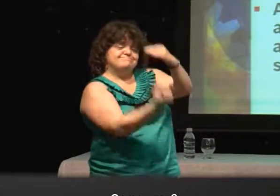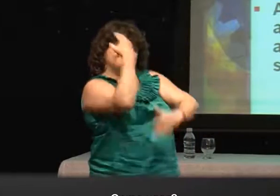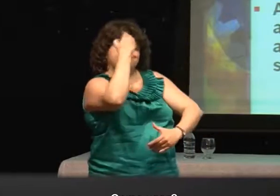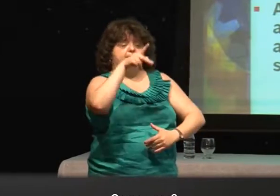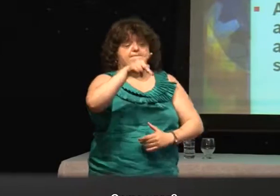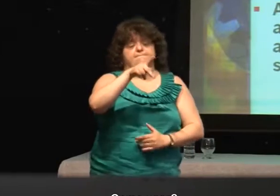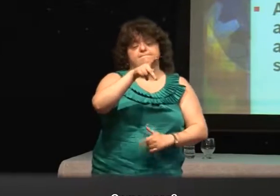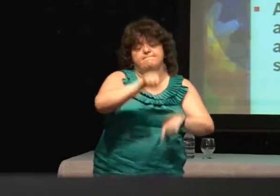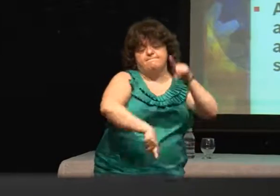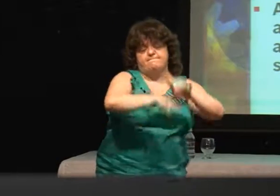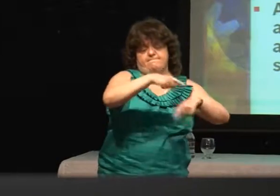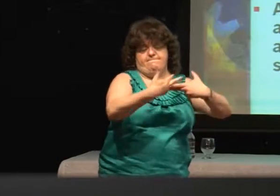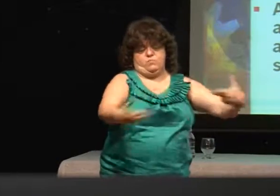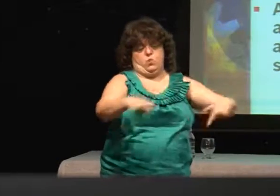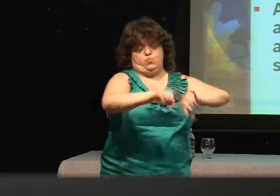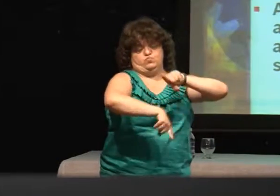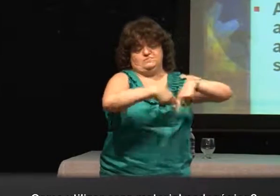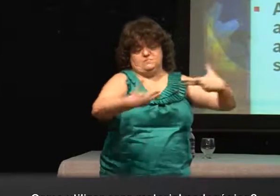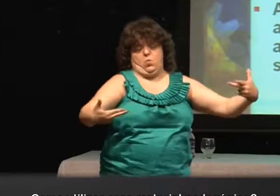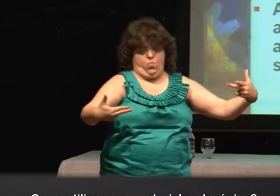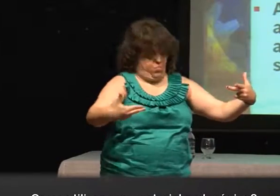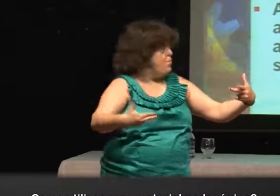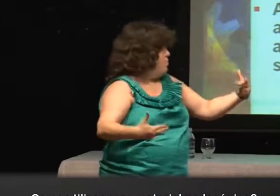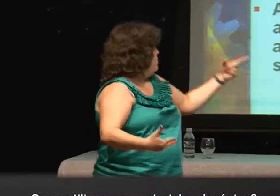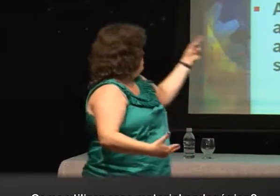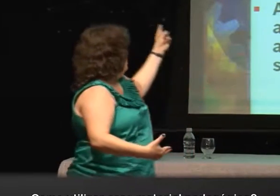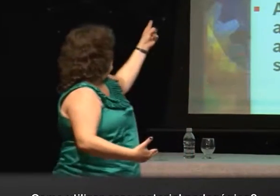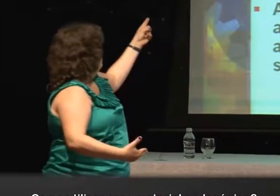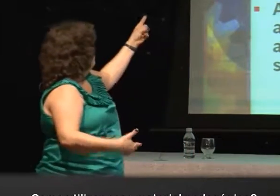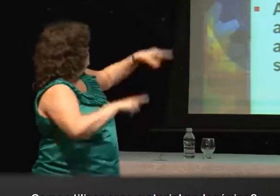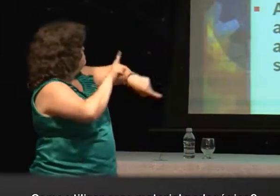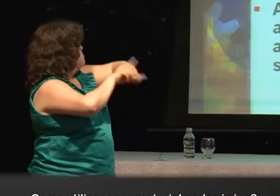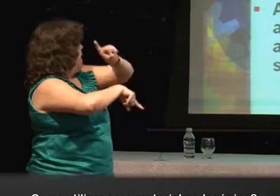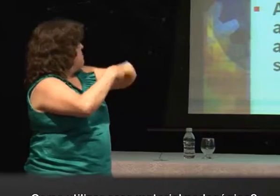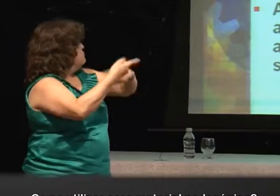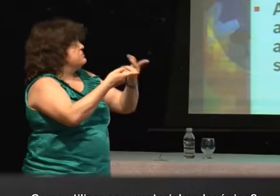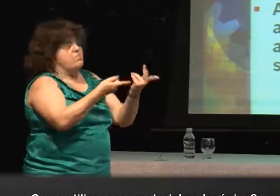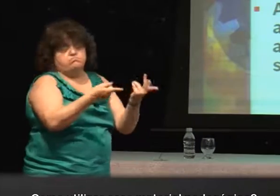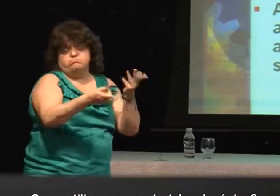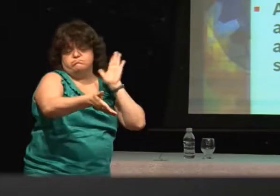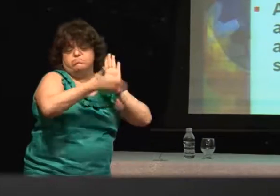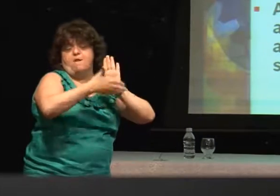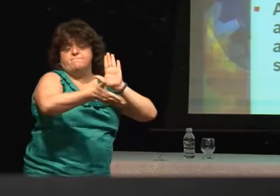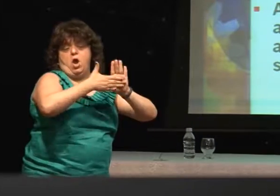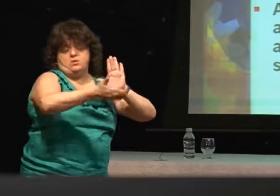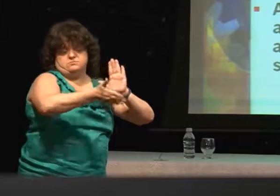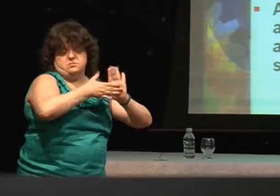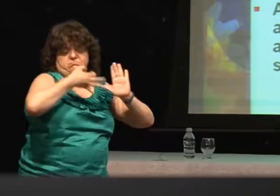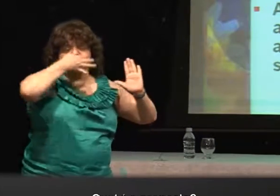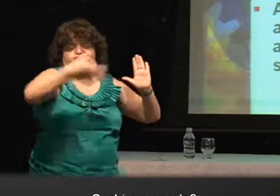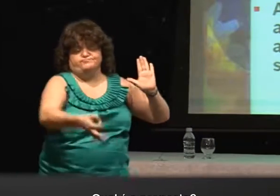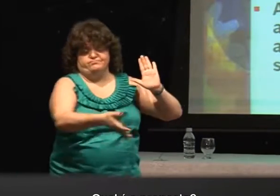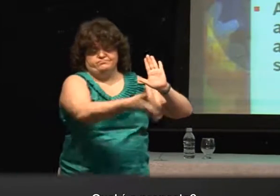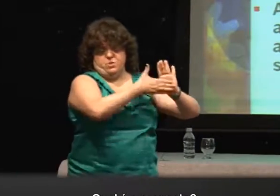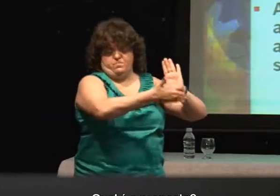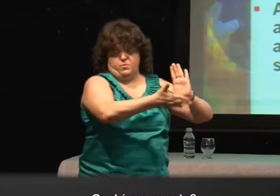Como usar? Como utilizar esse material pedagógico? Qual é a